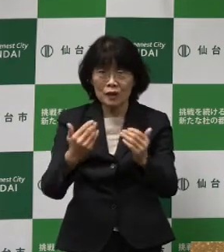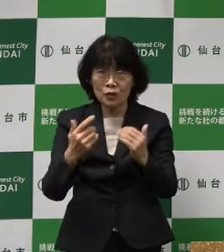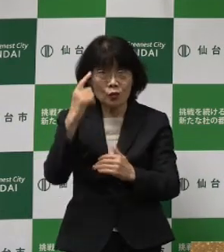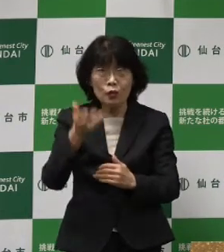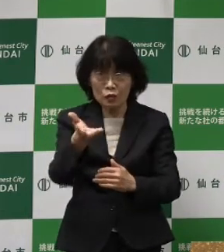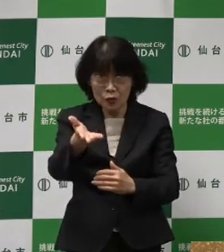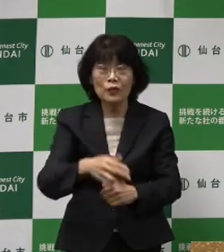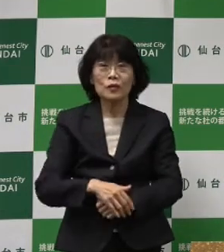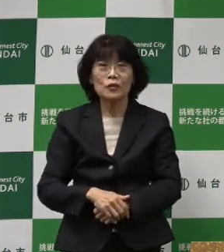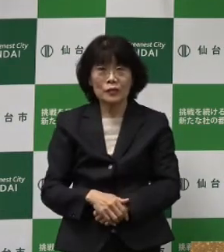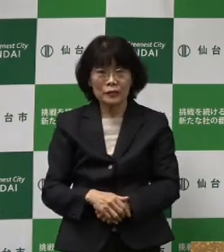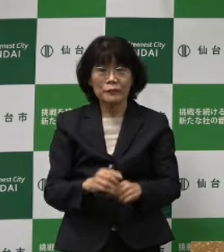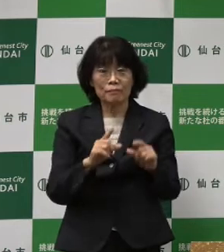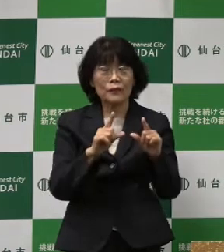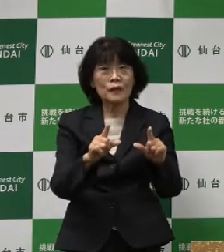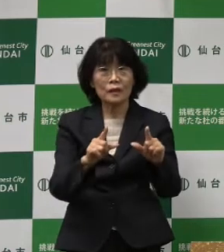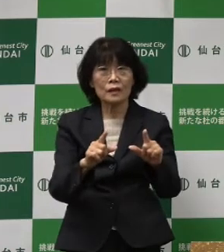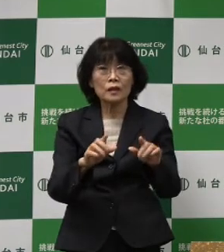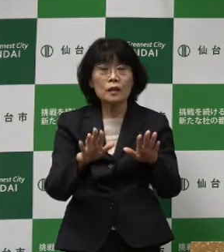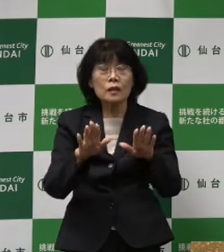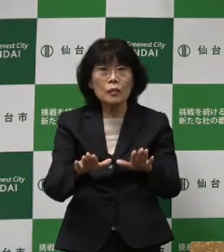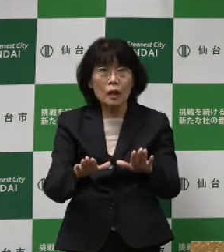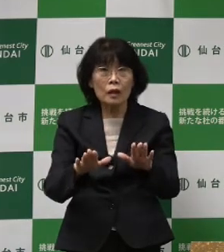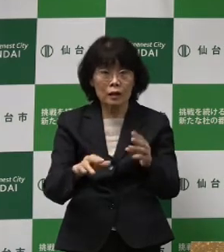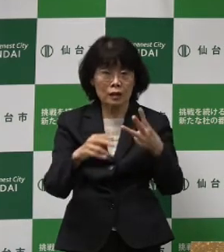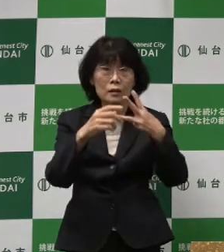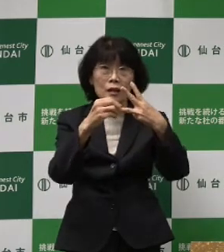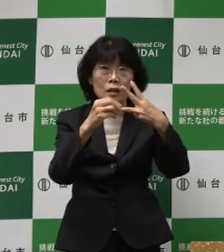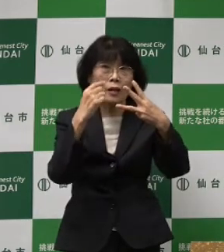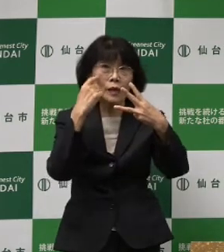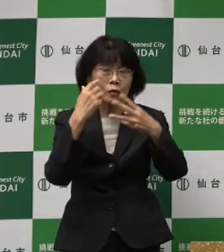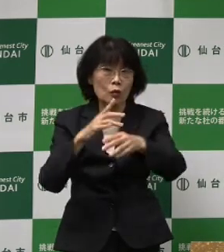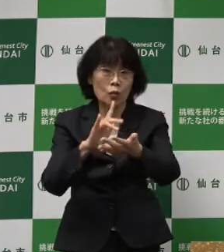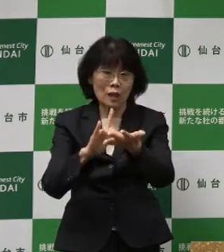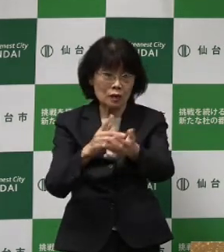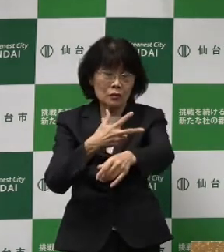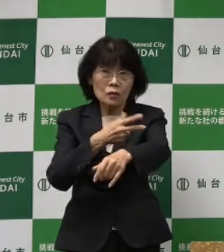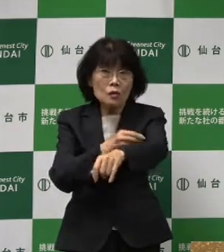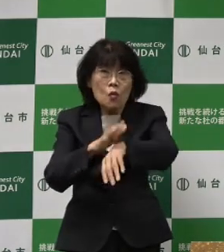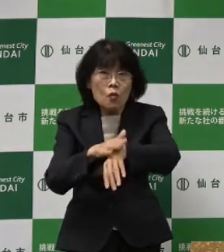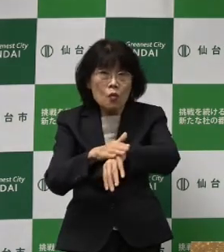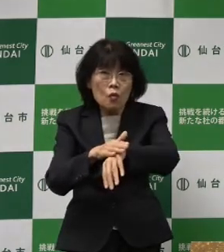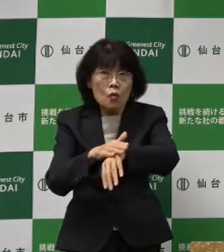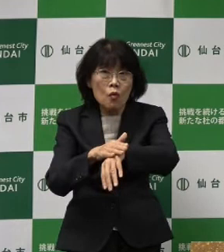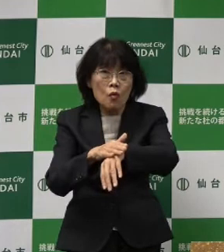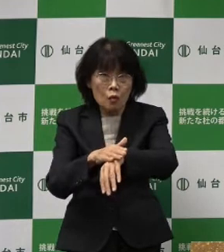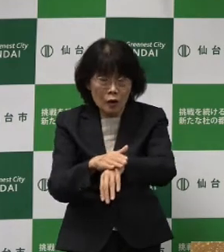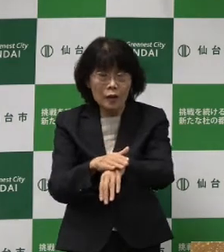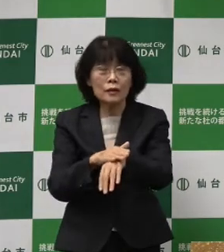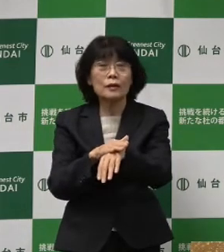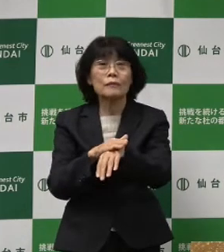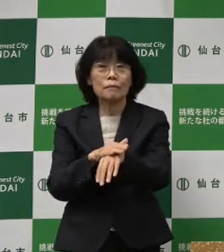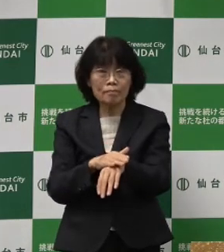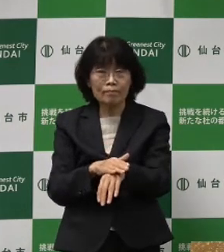そのどのようにワクチン3回目のワクチンを接種するのかという